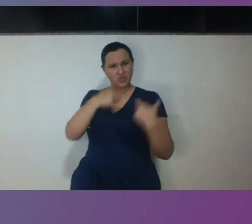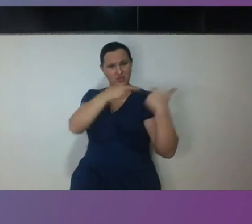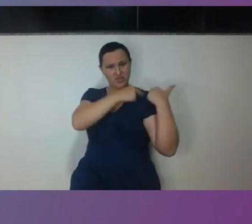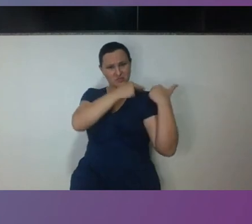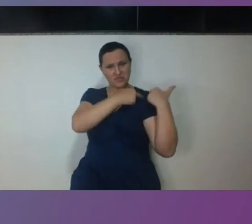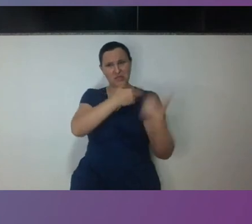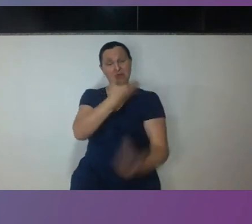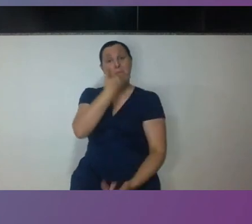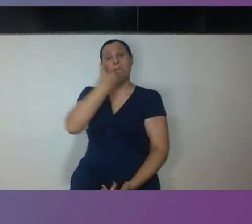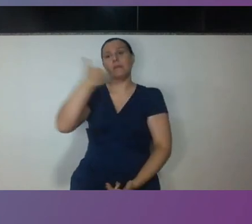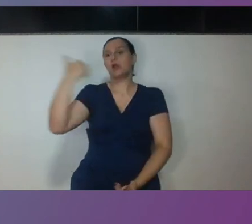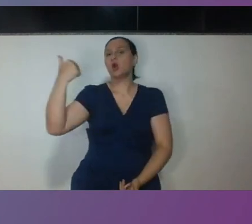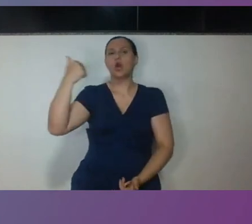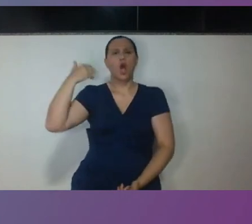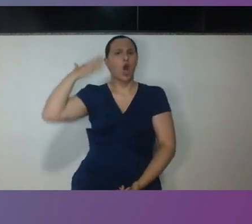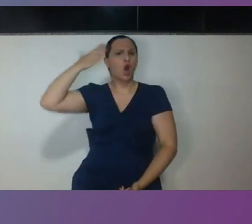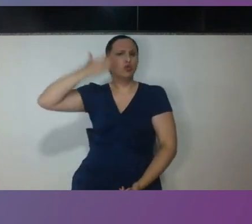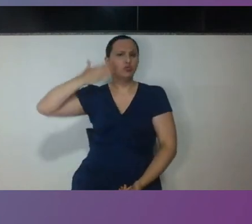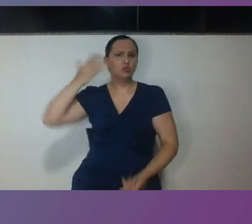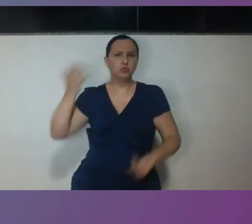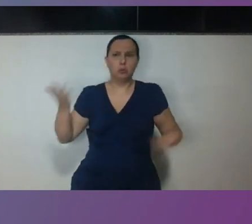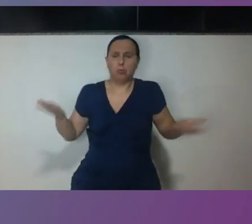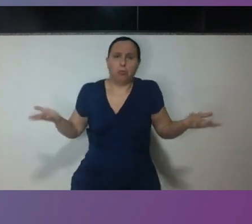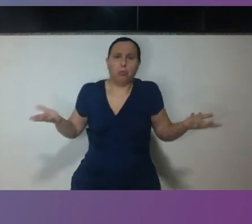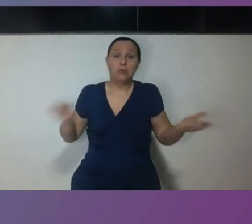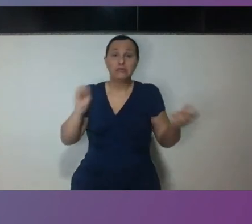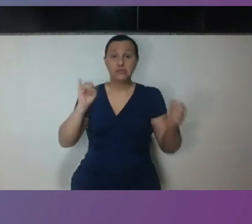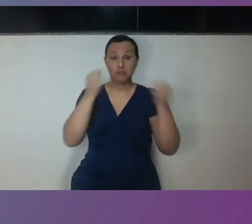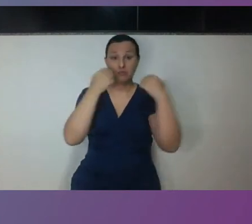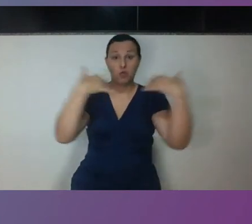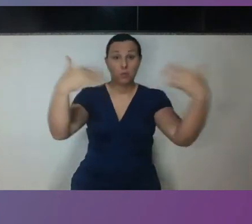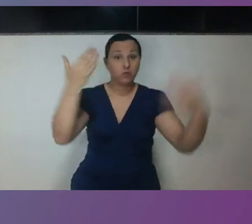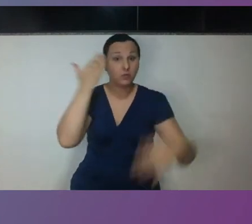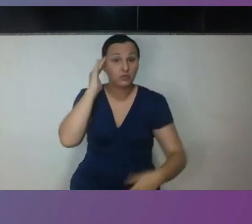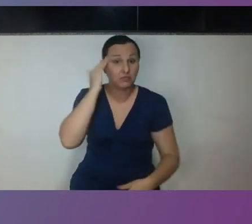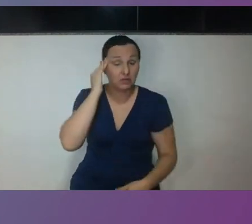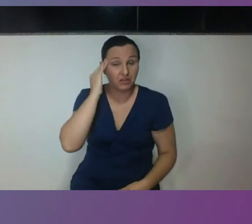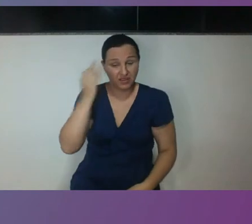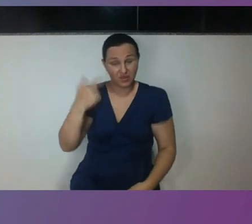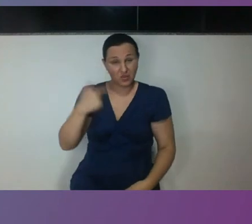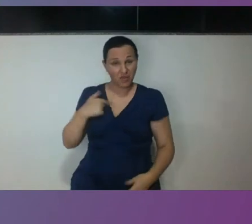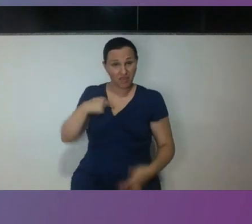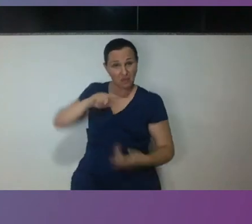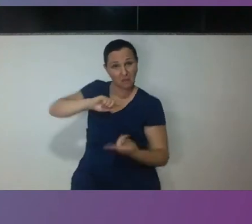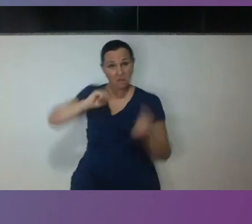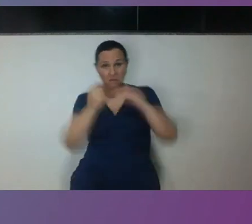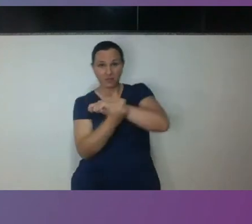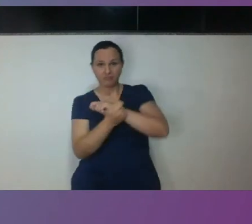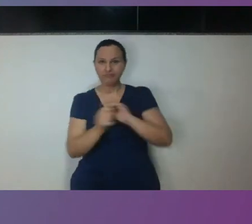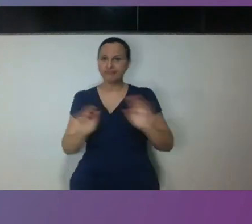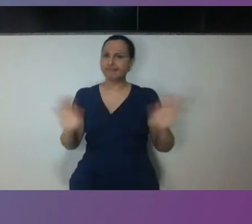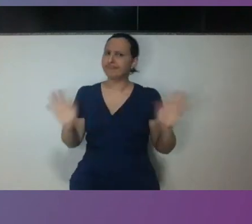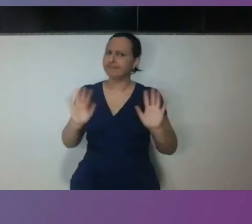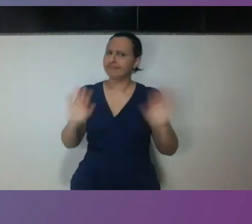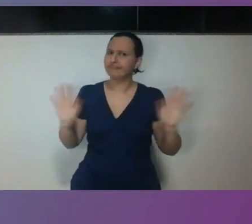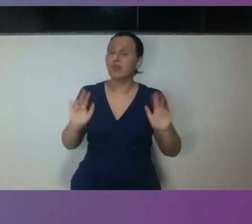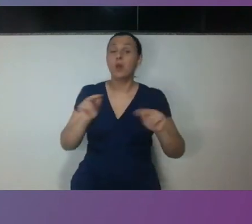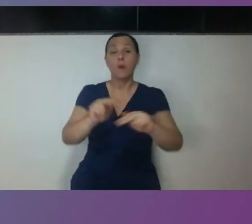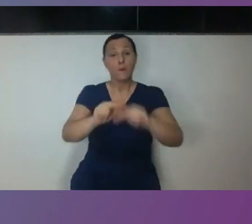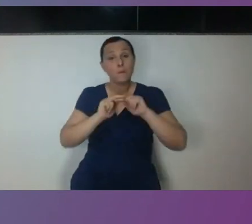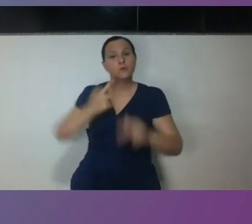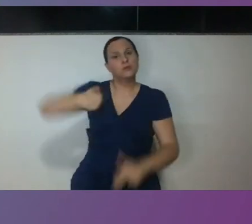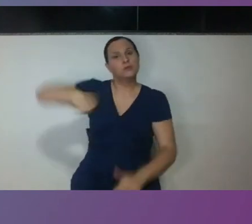que fazer. Ninguém está entendendo. Então, isso é muito importante, que a gente tenha mais clareza sobre o nosso processo